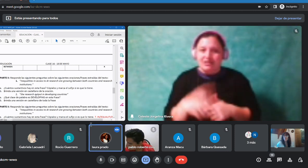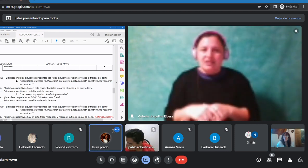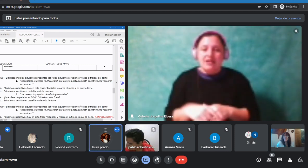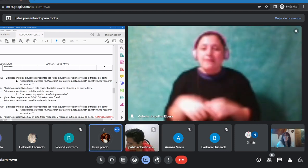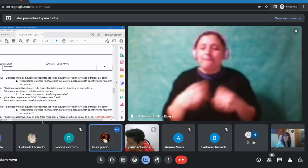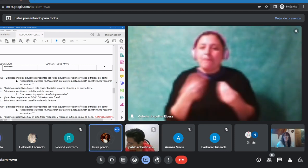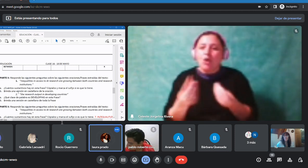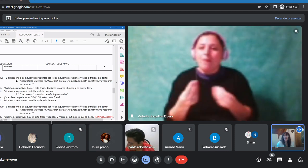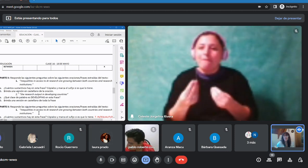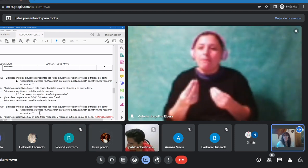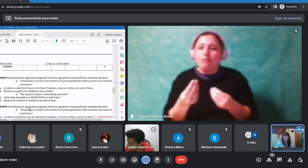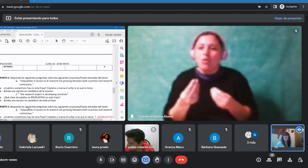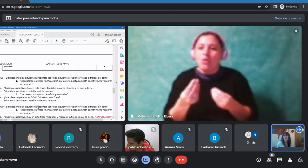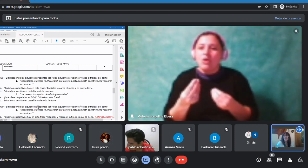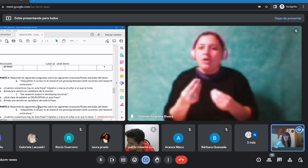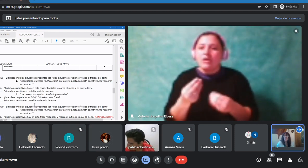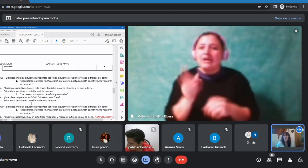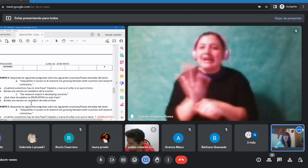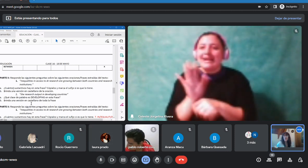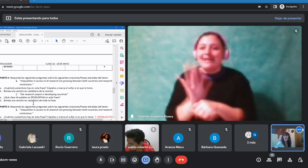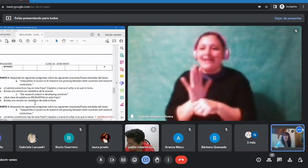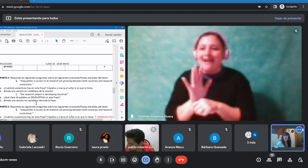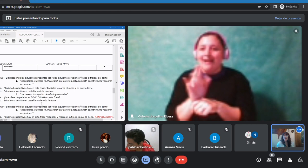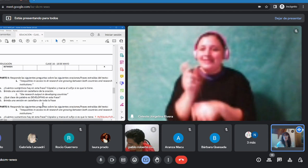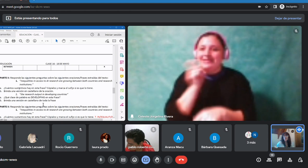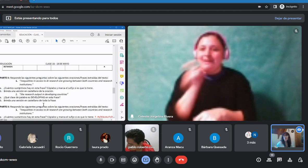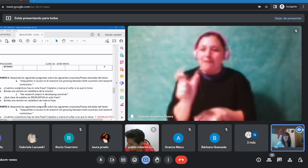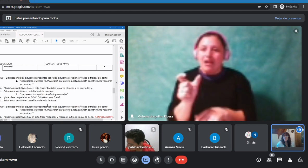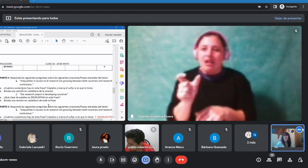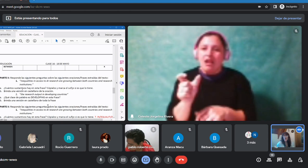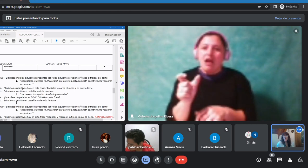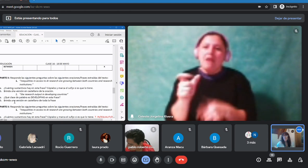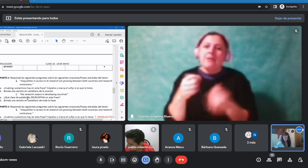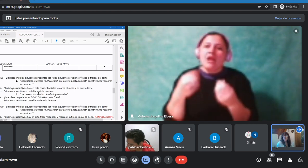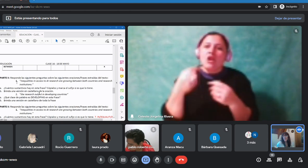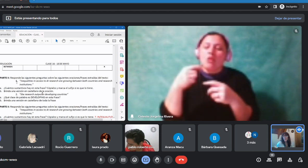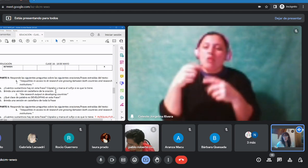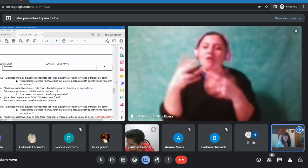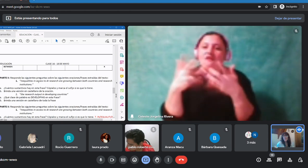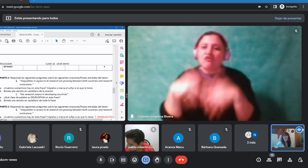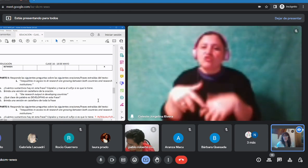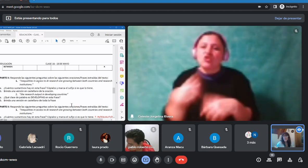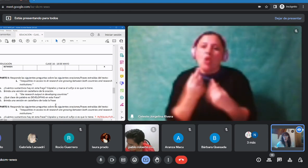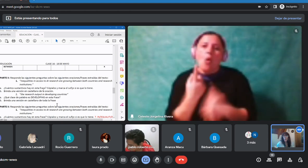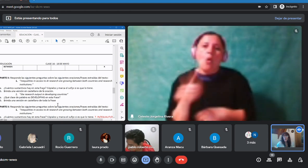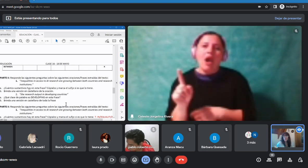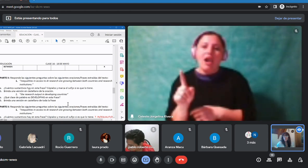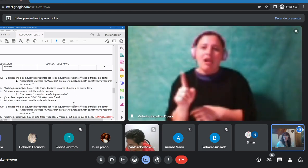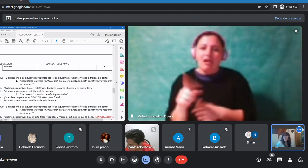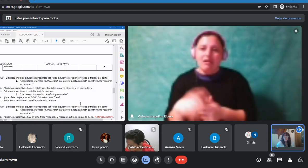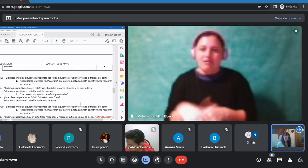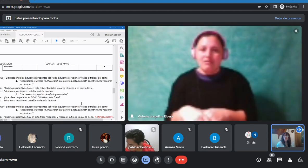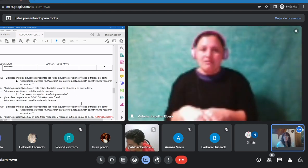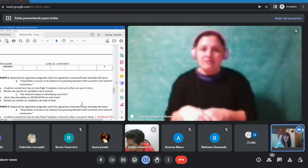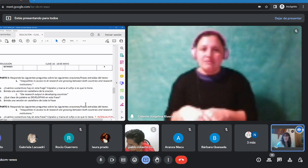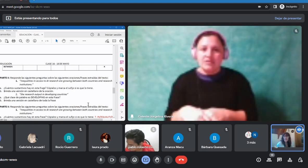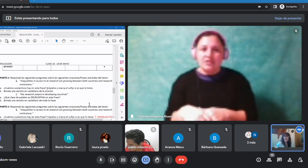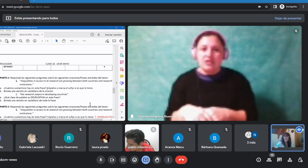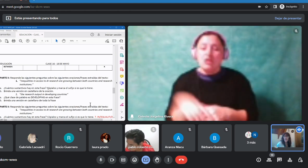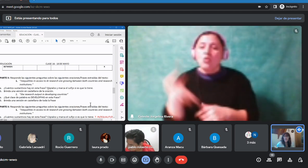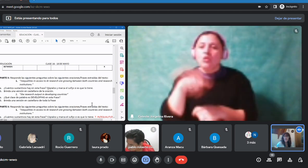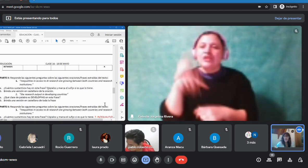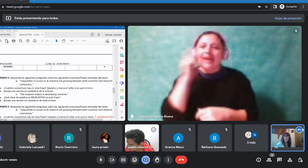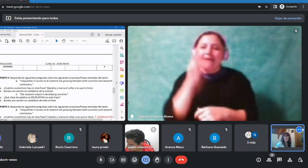función tiene esta, sí? Entonces, primero, en esta frase, ¿cuántos sustantivos hay en